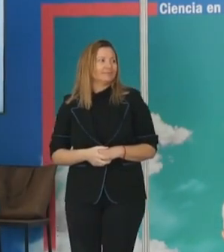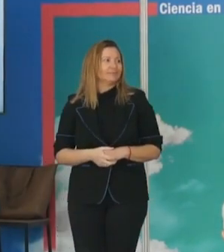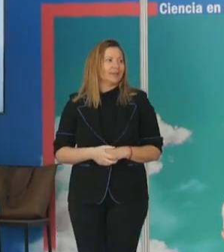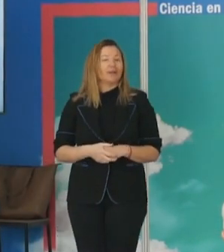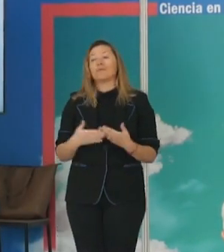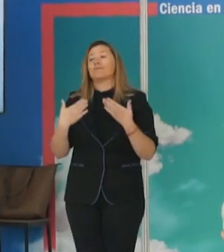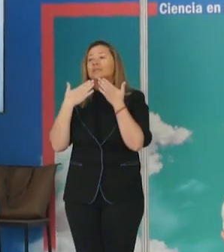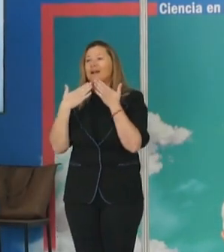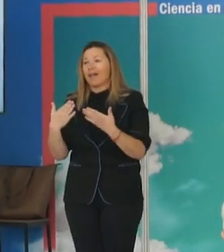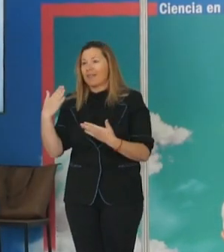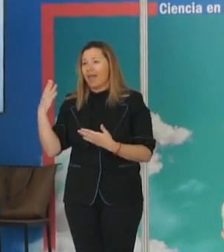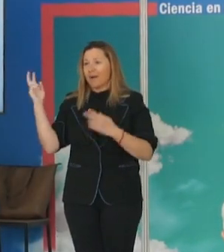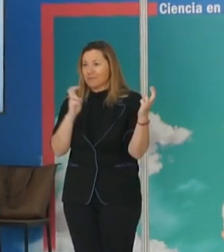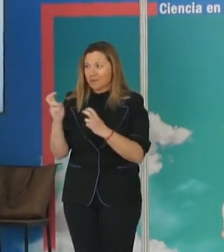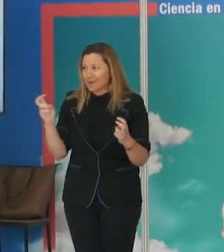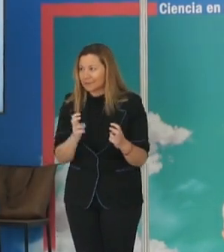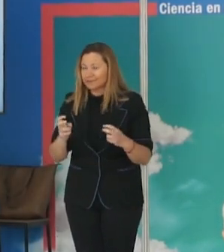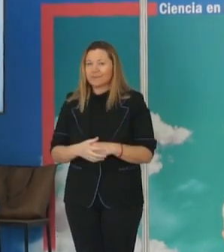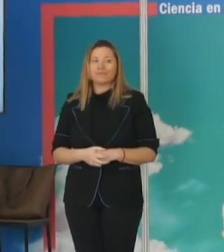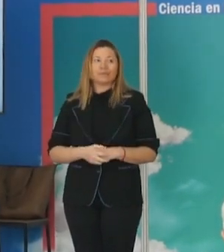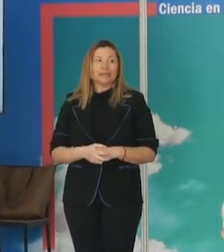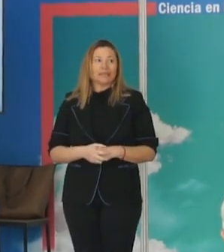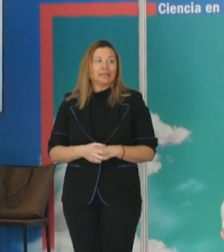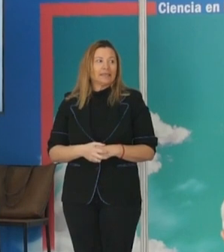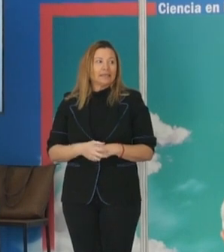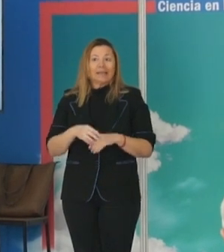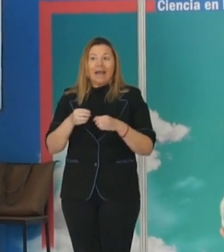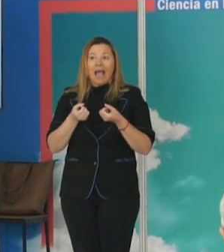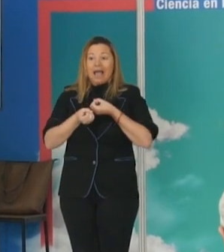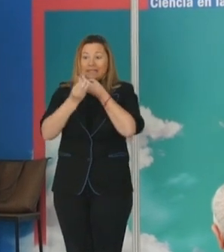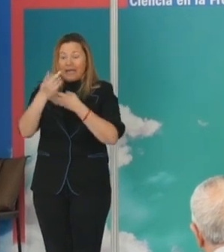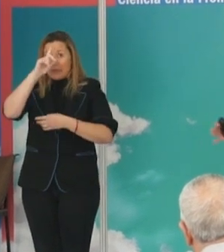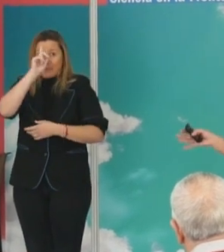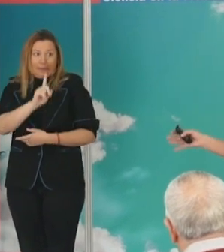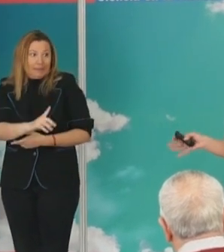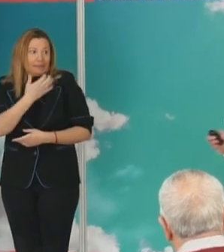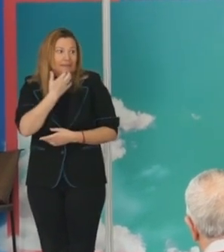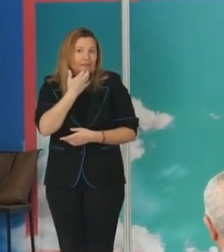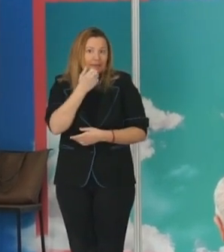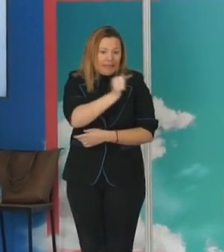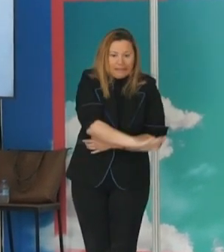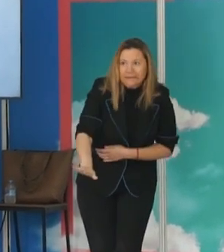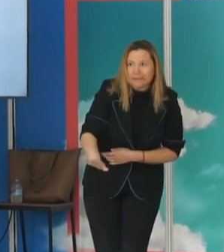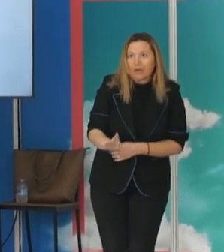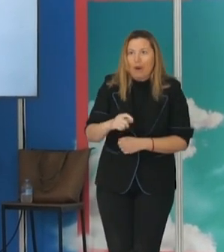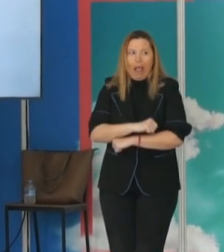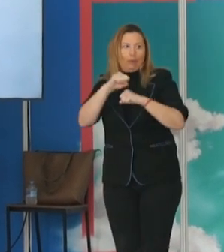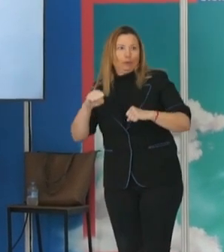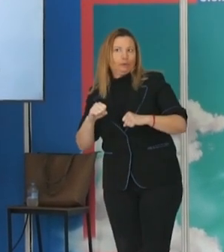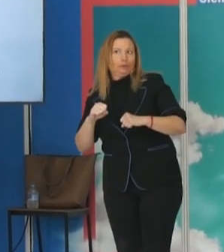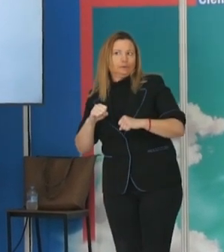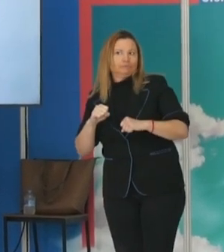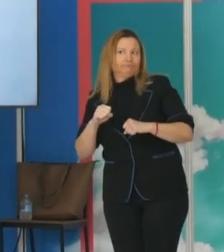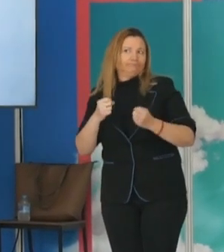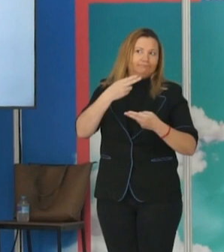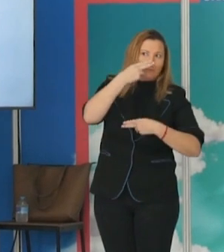Pues muchas gracias a todos por venir. Y la charla, en principio, yo no sabía muy bien si iba a tener una pecha de chiquillos, si iba a tener adultos, cómo iba a